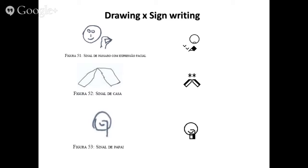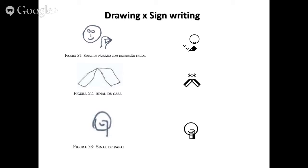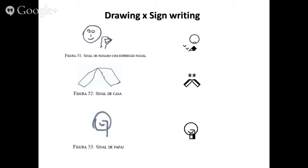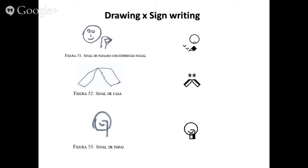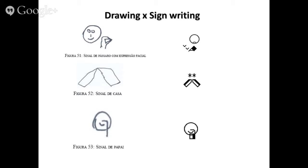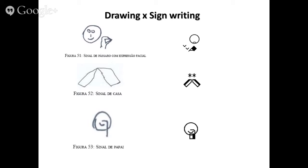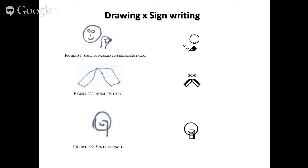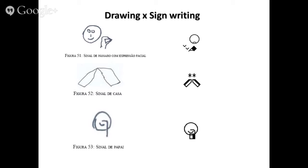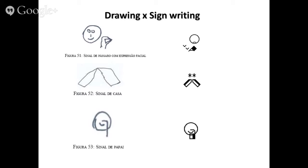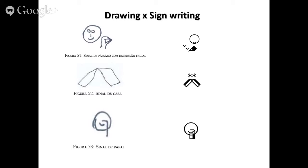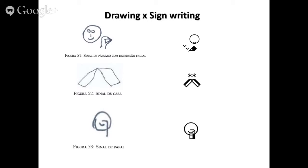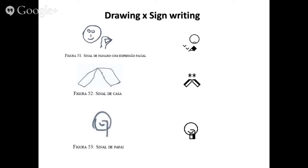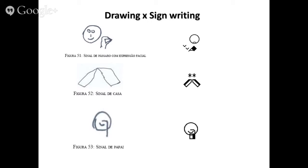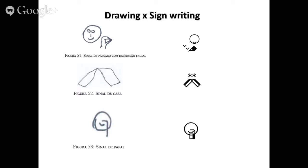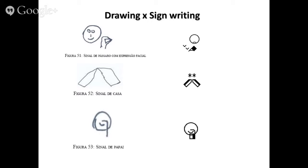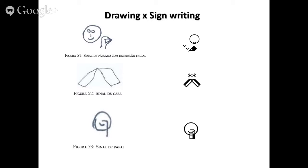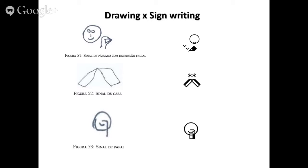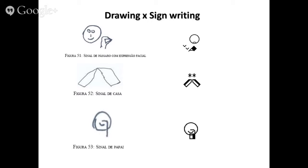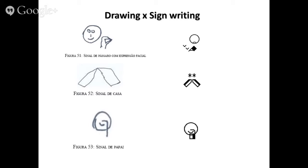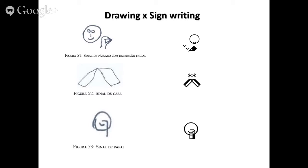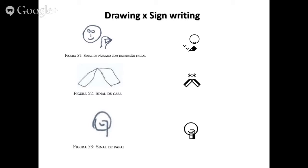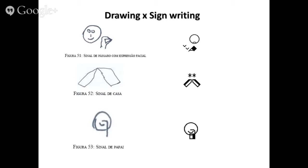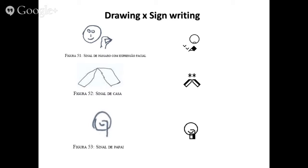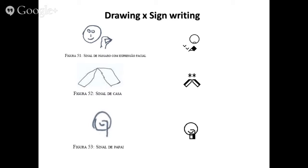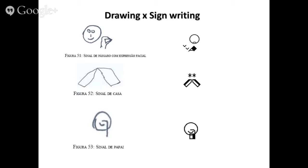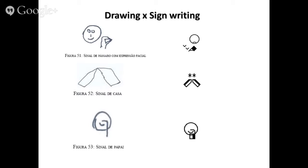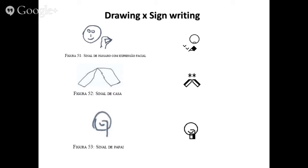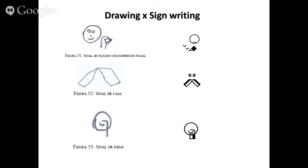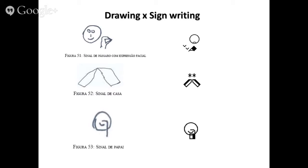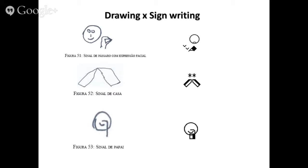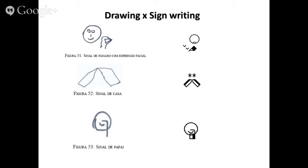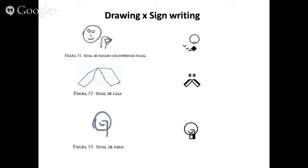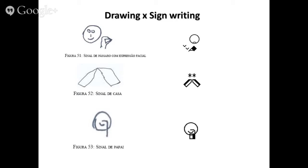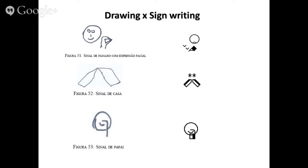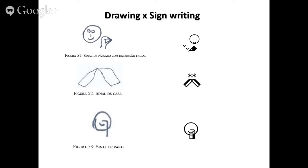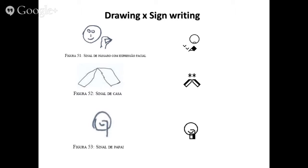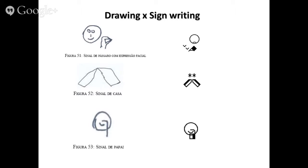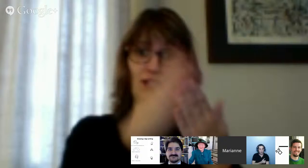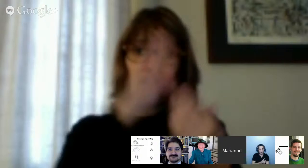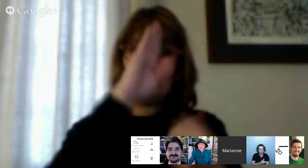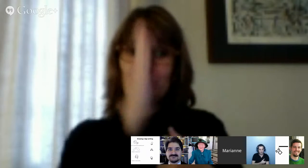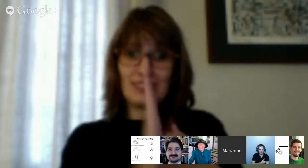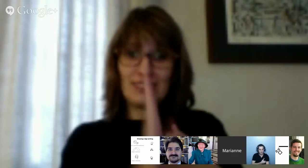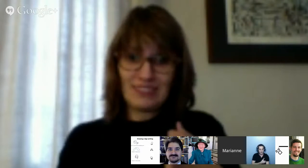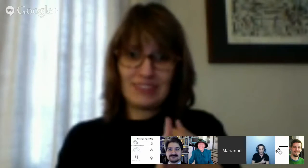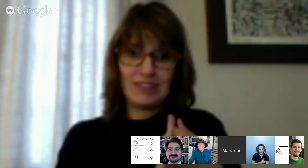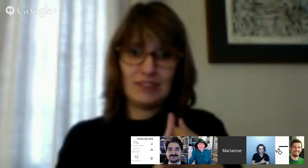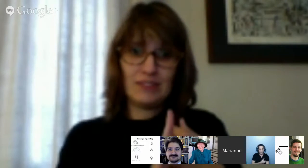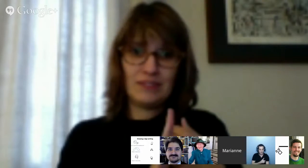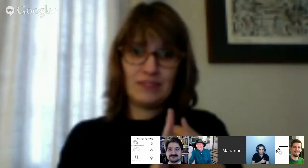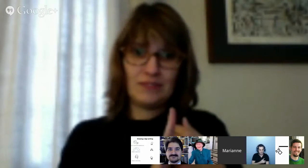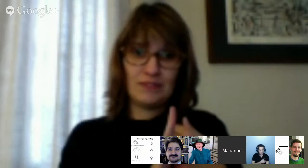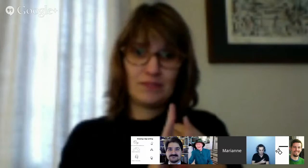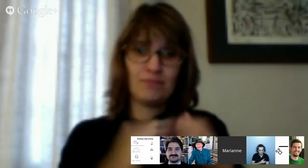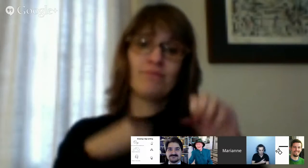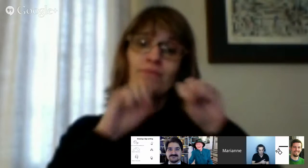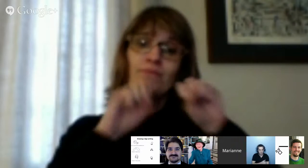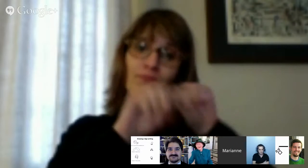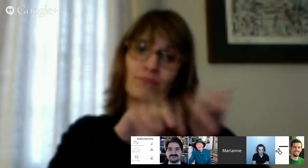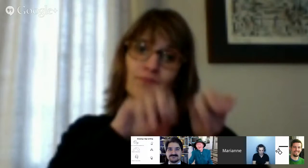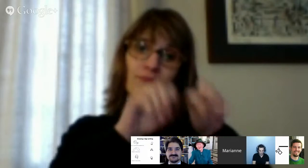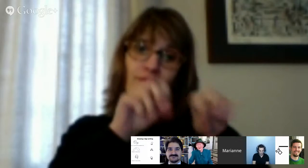Sim, nós temos, então, os dados da pesquisa de uma escola no Brasil.